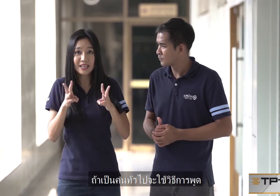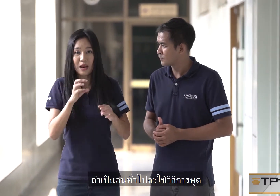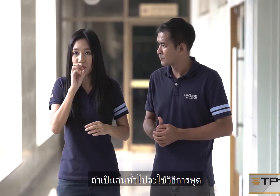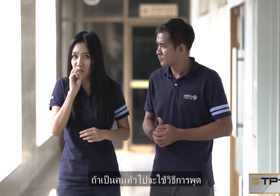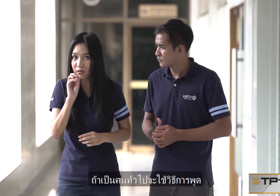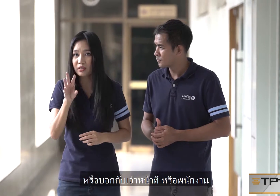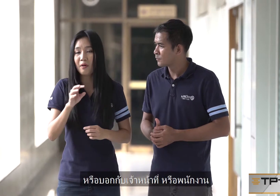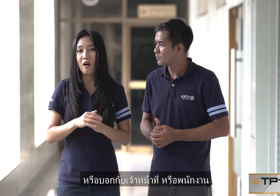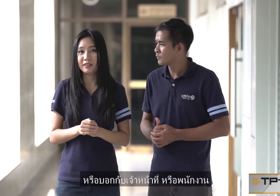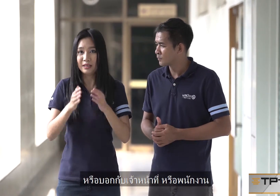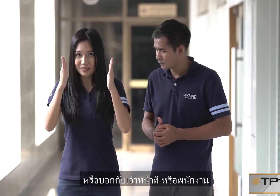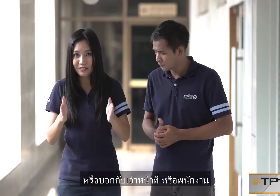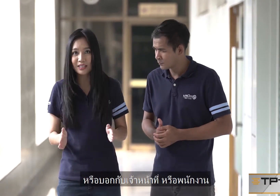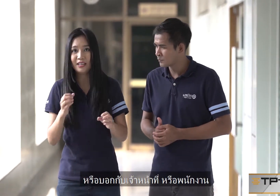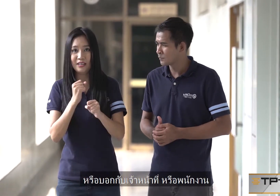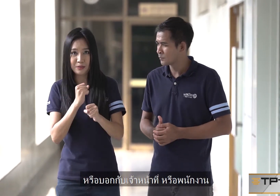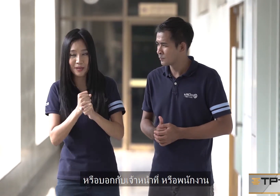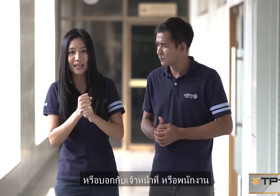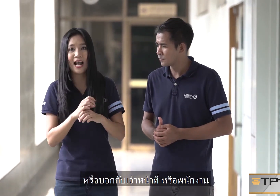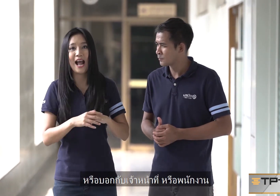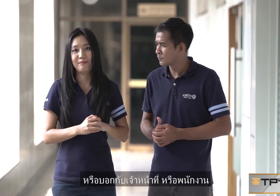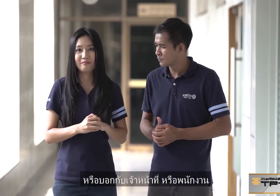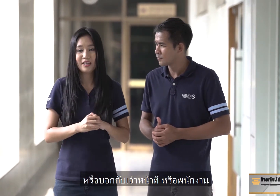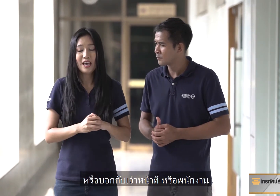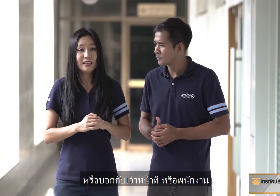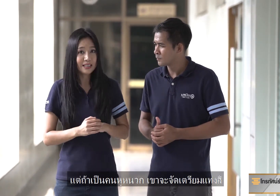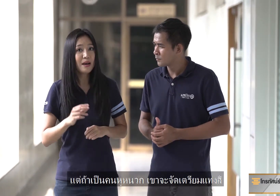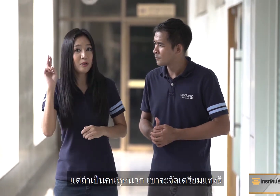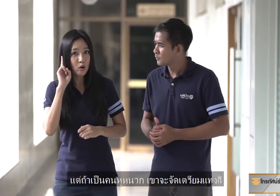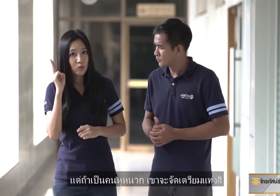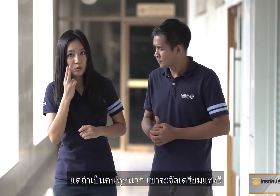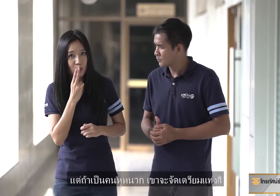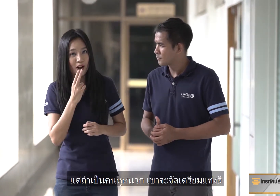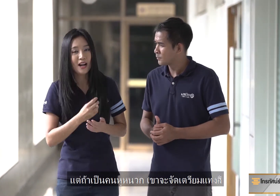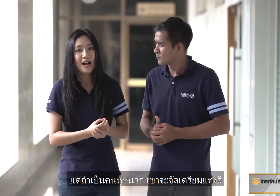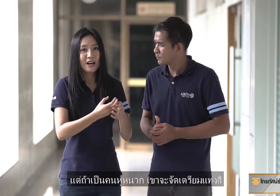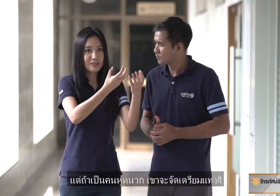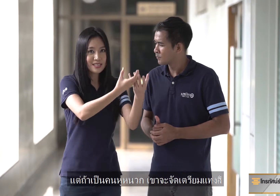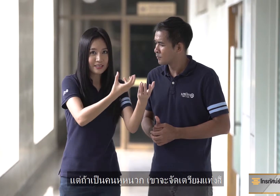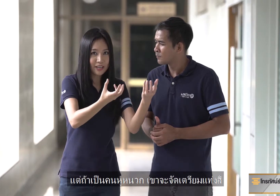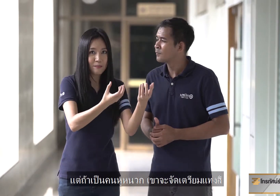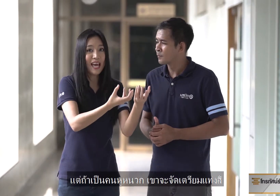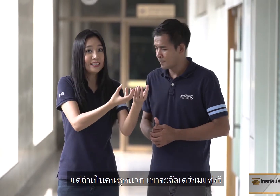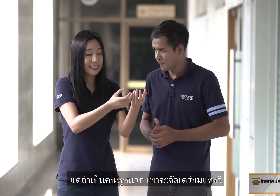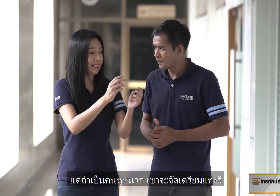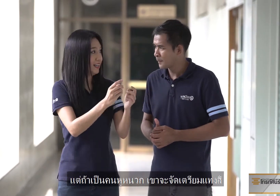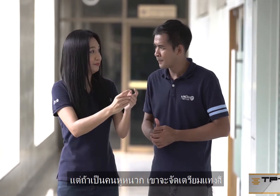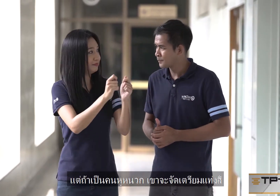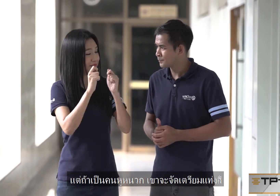ะใช้วิธีการพูดหรือบอกกับเจ้าหน้าที่หรือพนักงานแต่ถ้าเป็นคนหูหนวกเขาจะจัดเตรียม